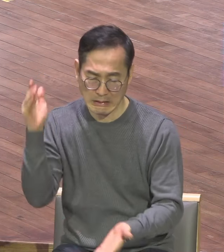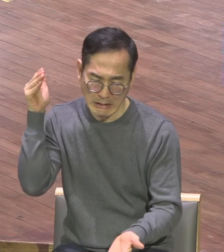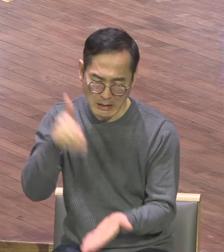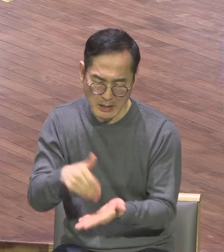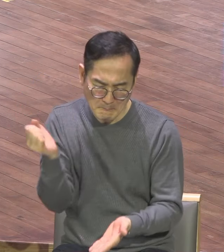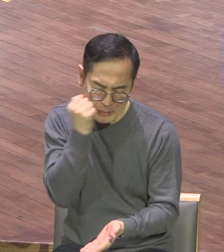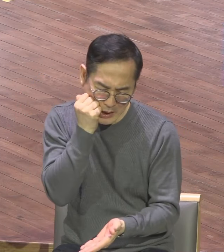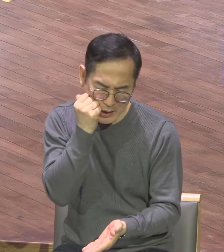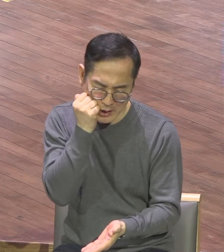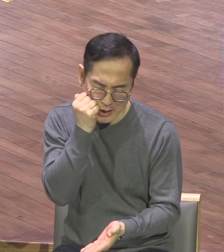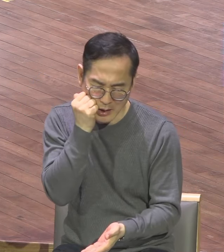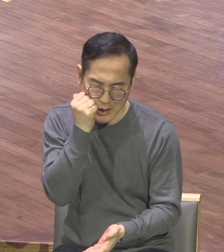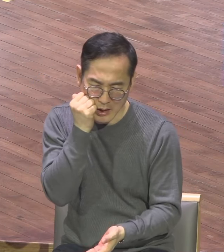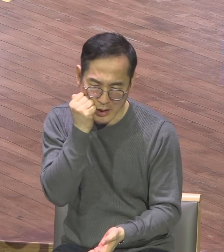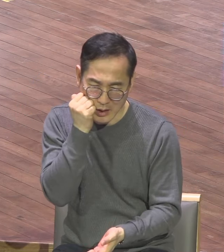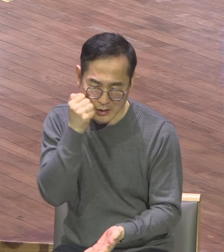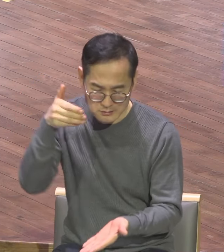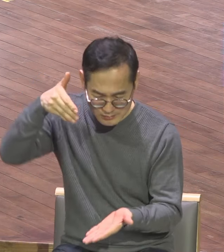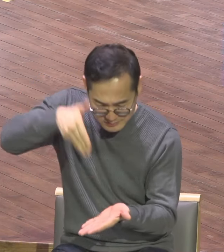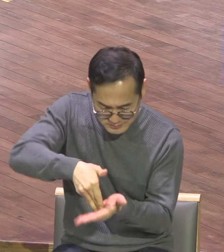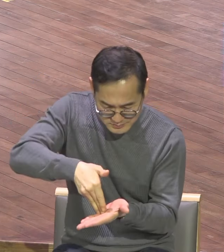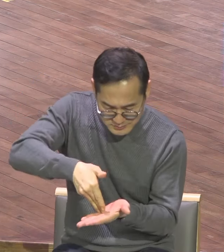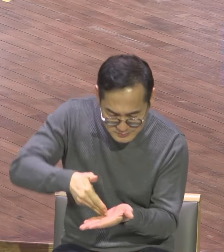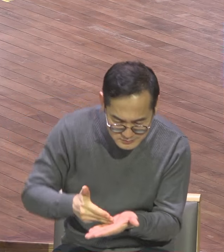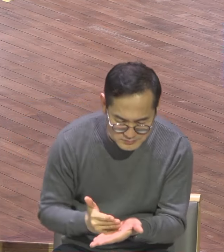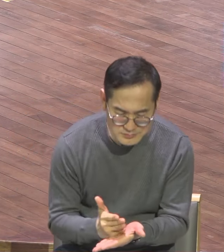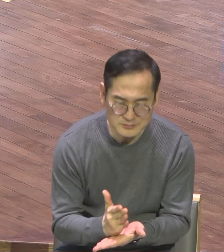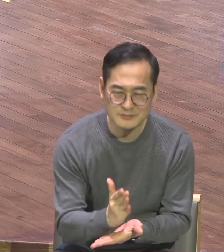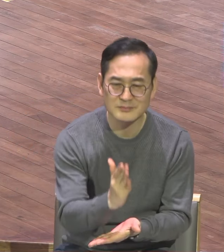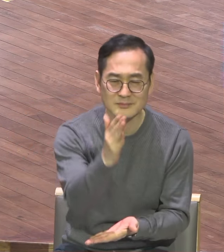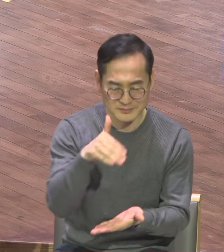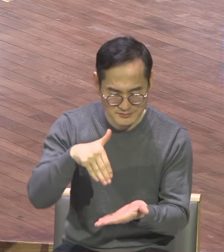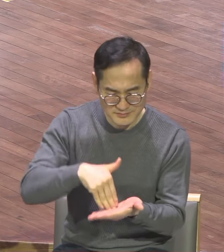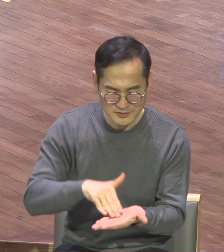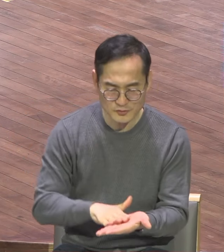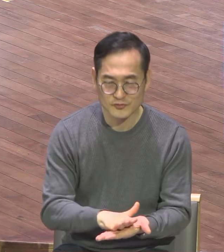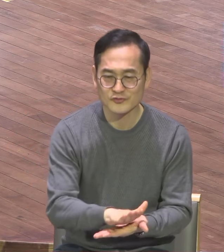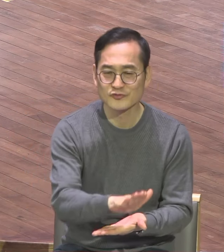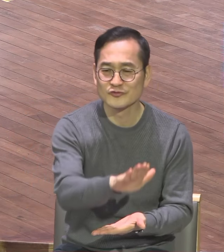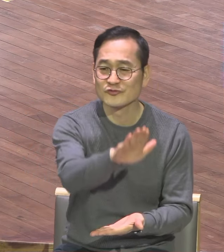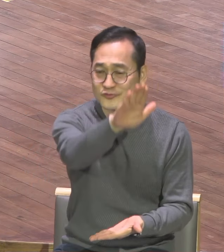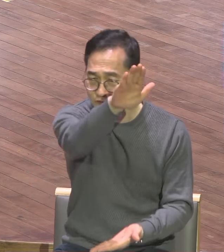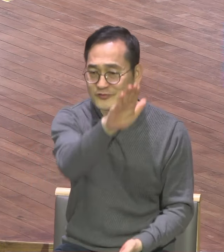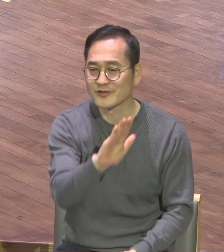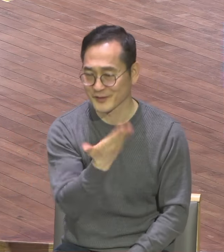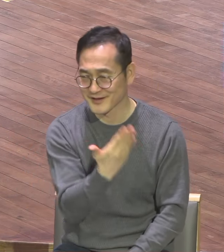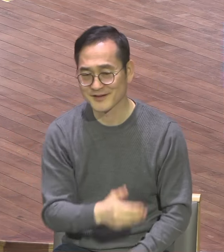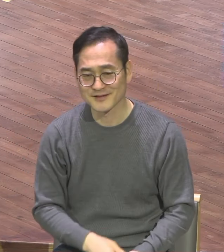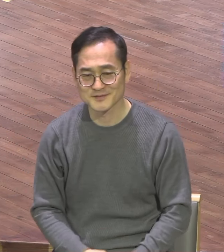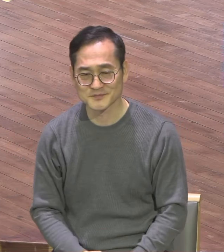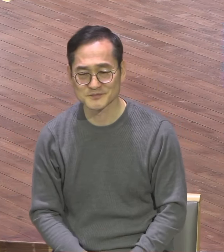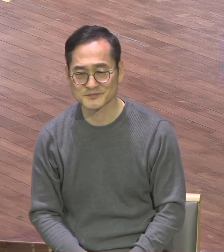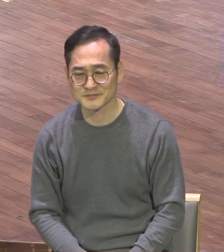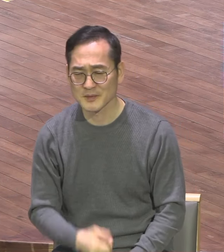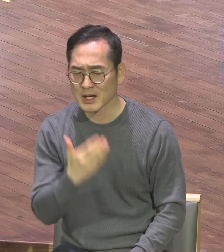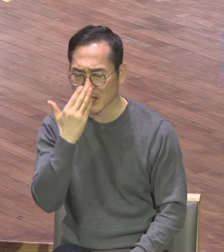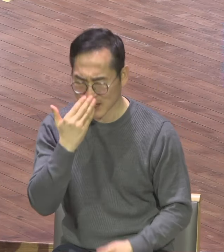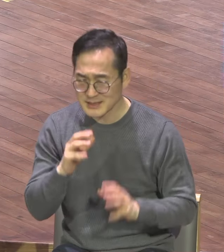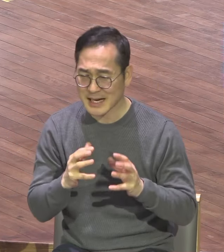삶을 다시 반등시켜 상승세의 삶을 보여주었습니다. 자,